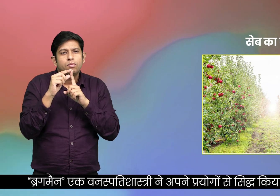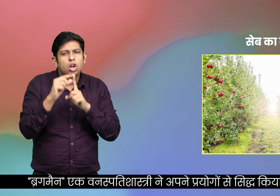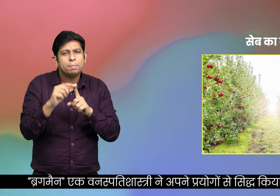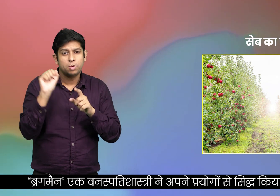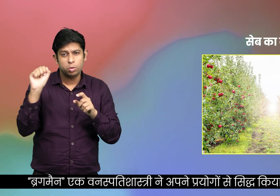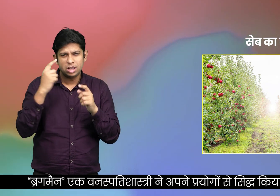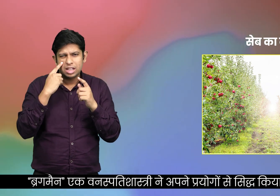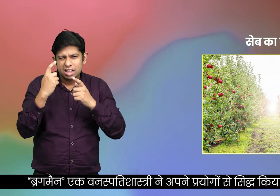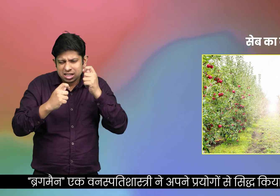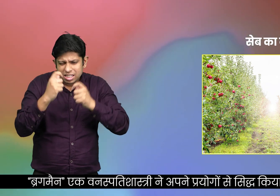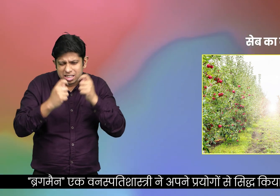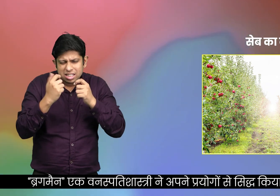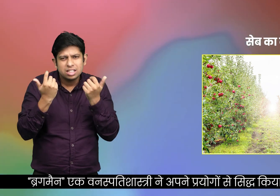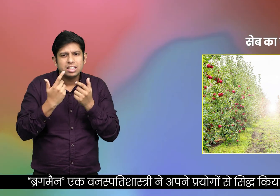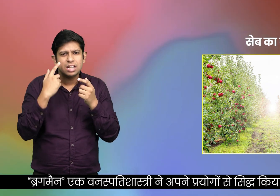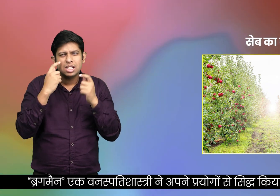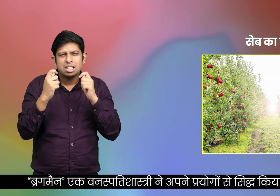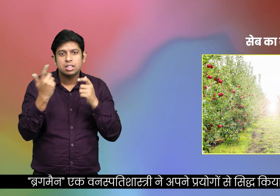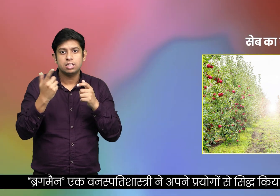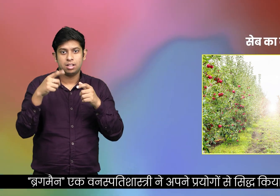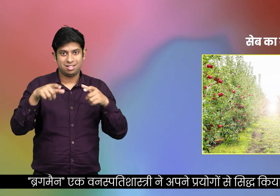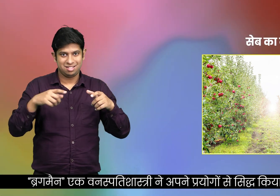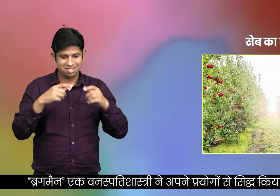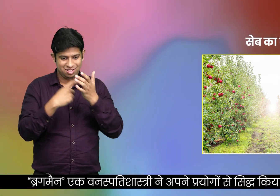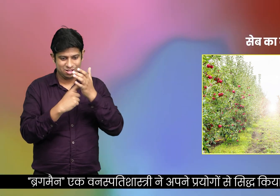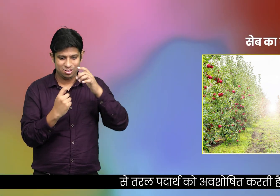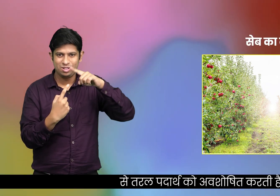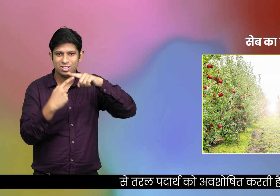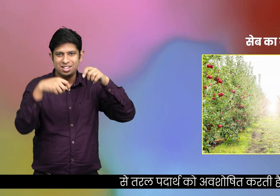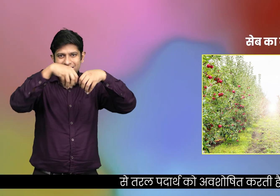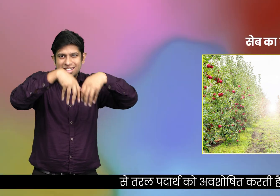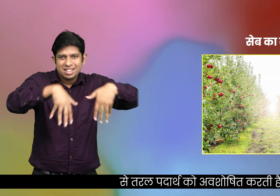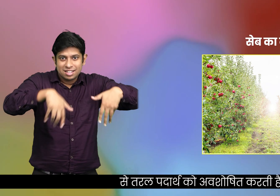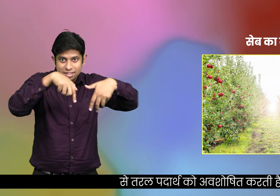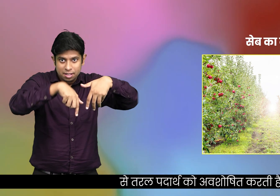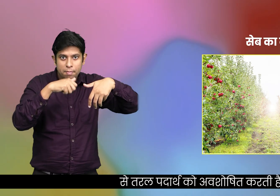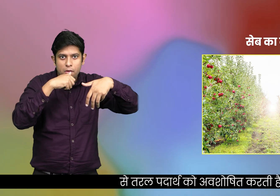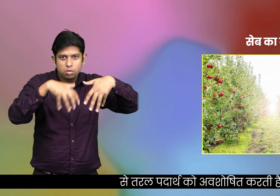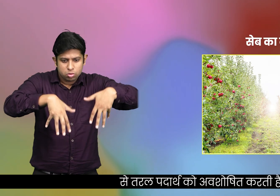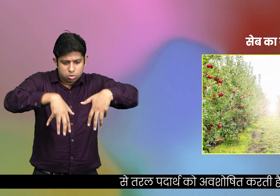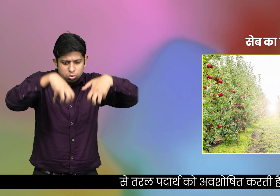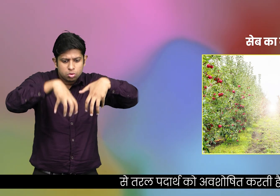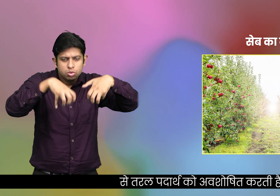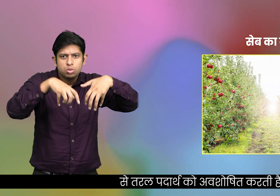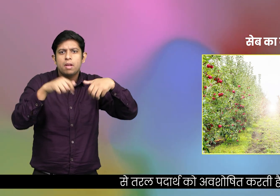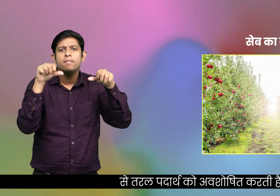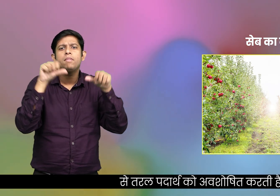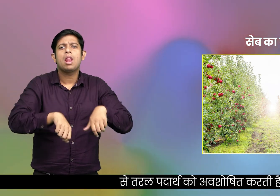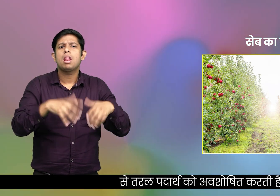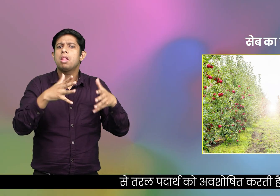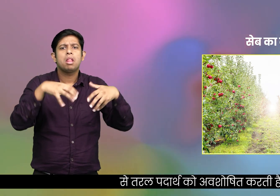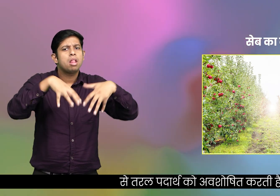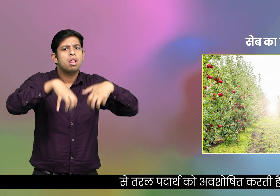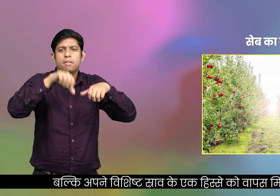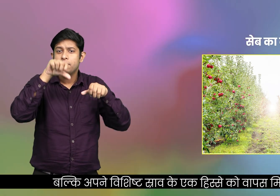कि जड़ें न केवल मिट्टी से तरल पदार्थ को अवशेषित करती हैं